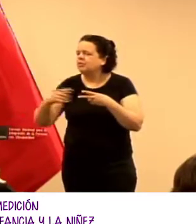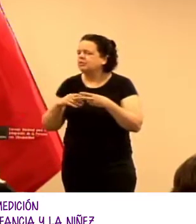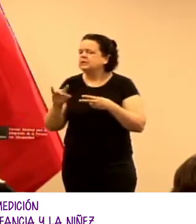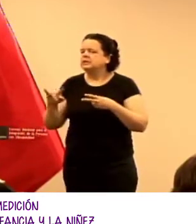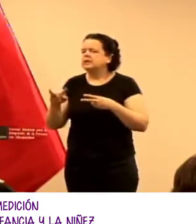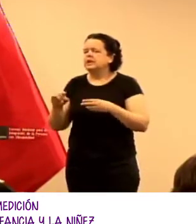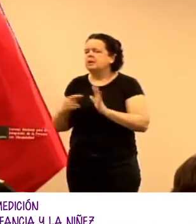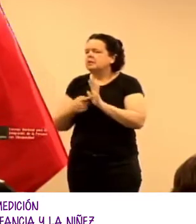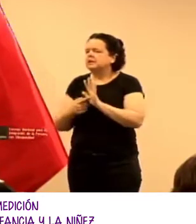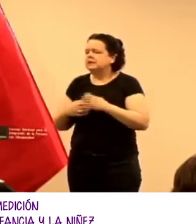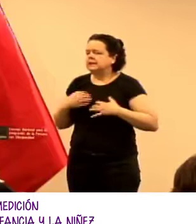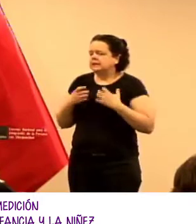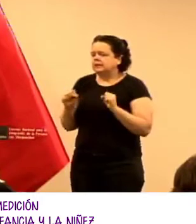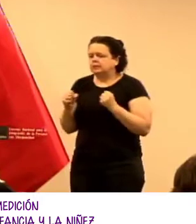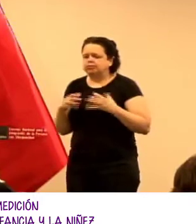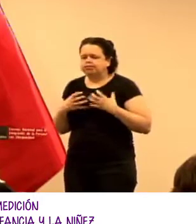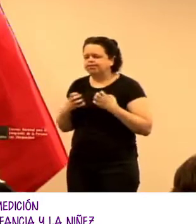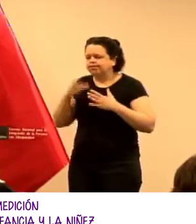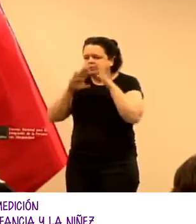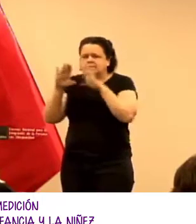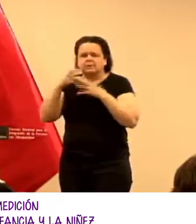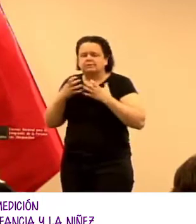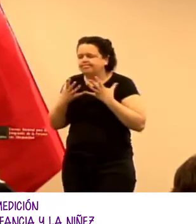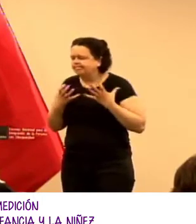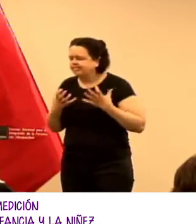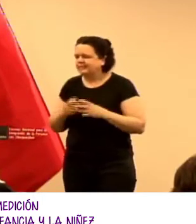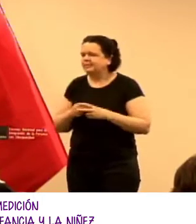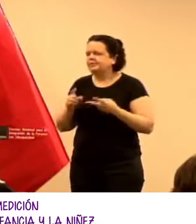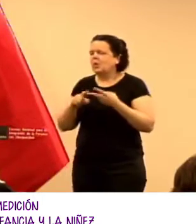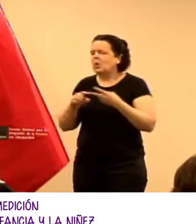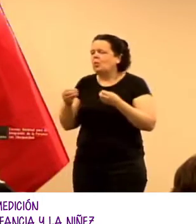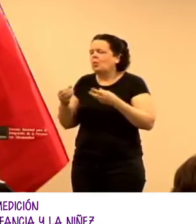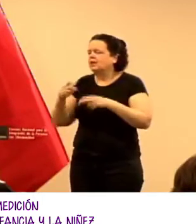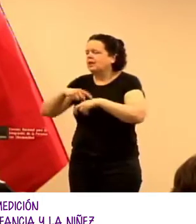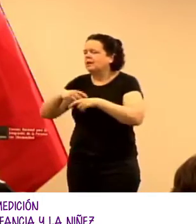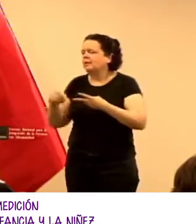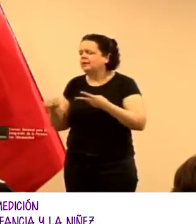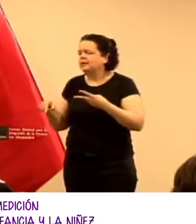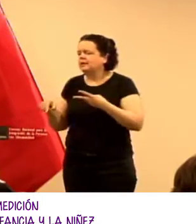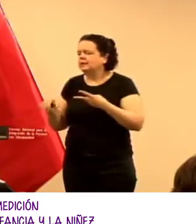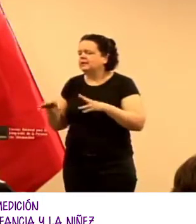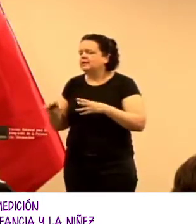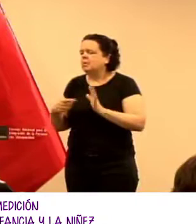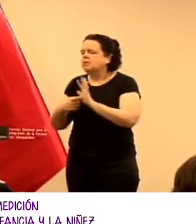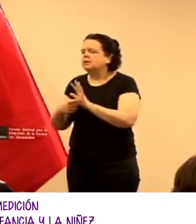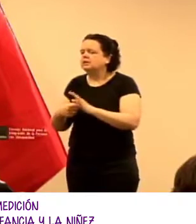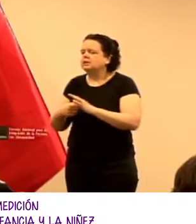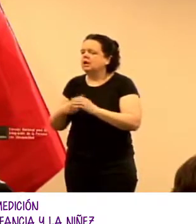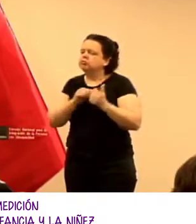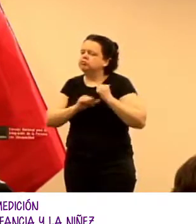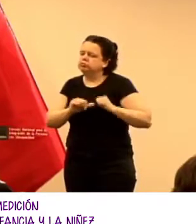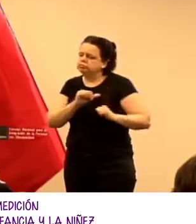muy ansioso, nervioso o preocupado? ¿Y con qué frecuencia se muestra el niño o la niña muy triste o